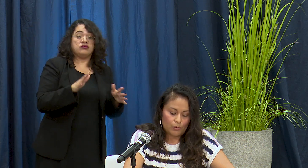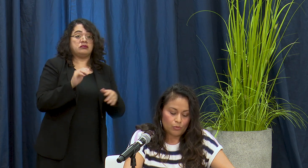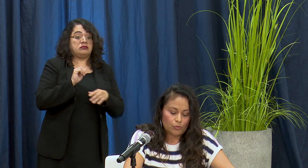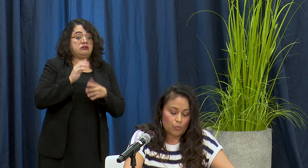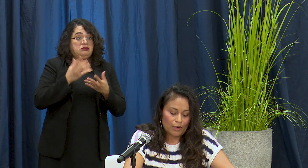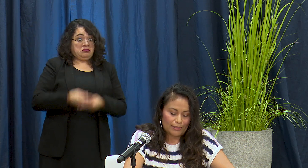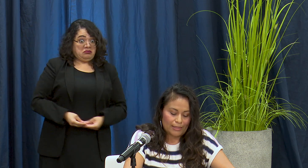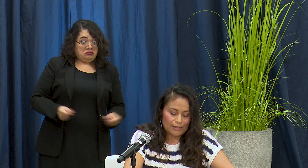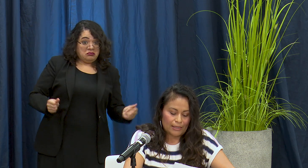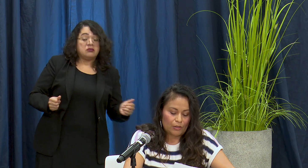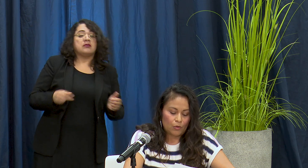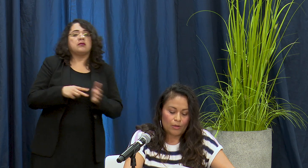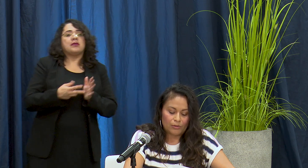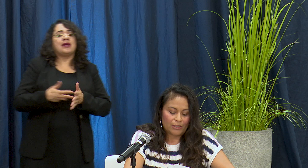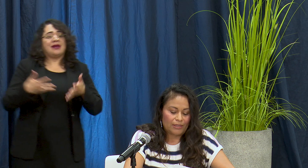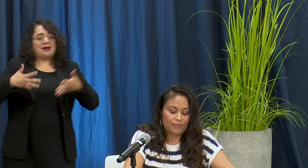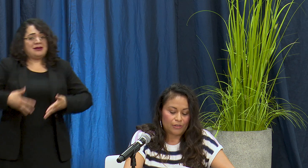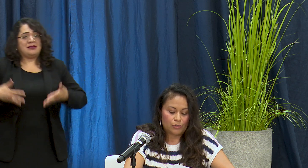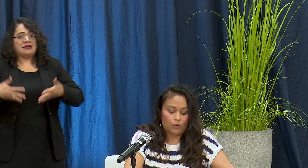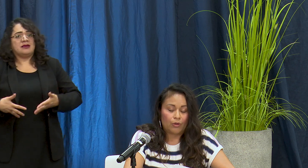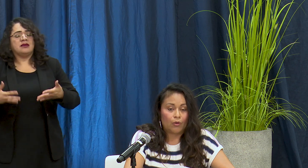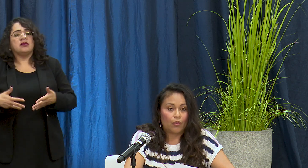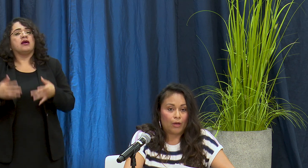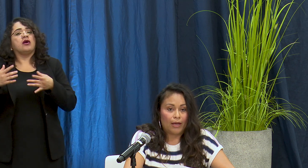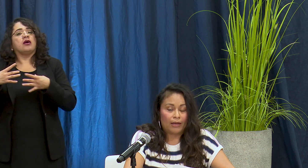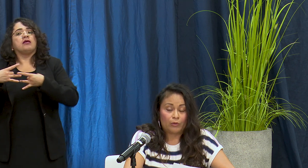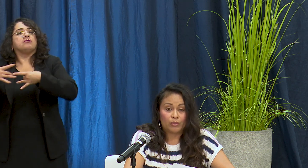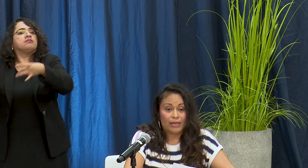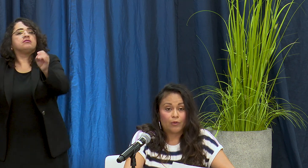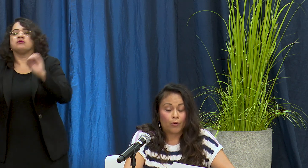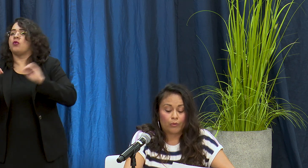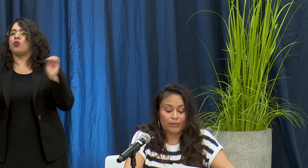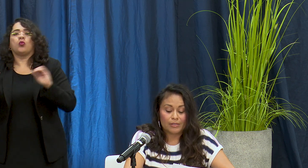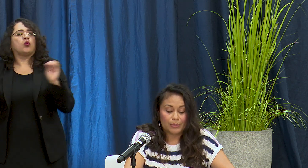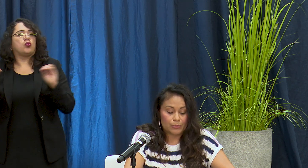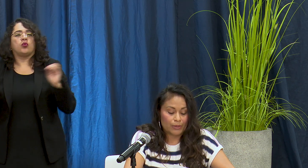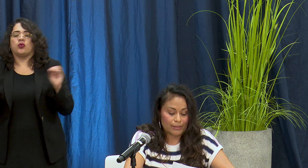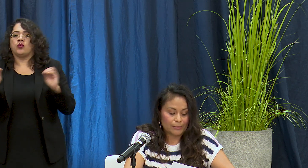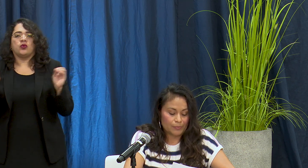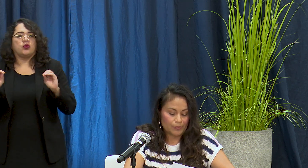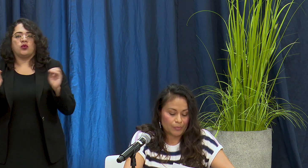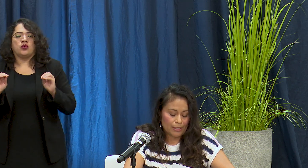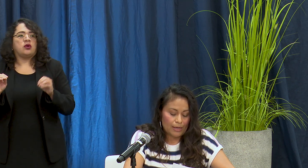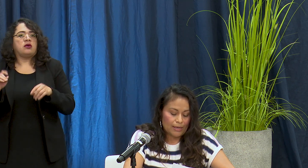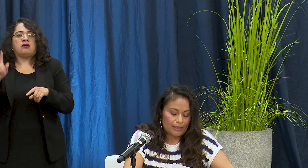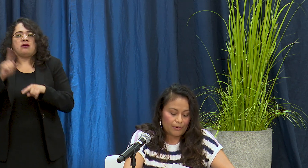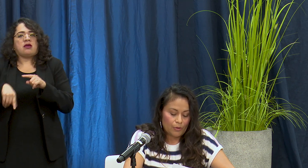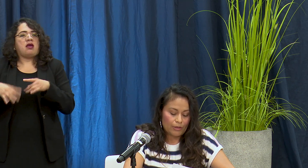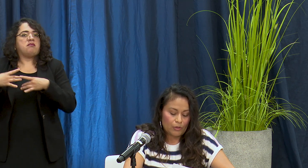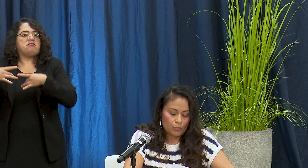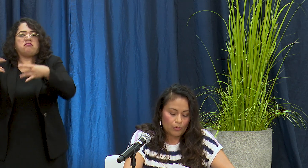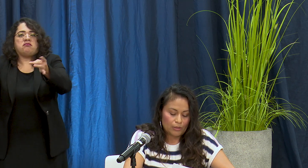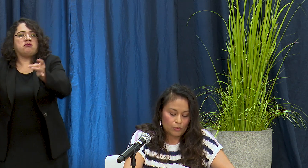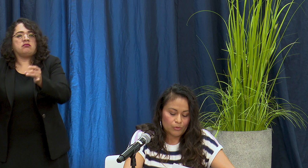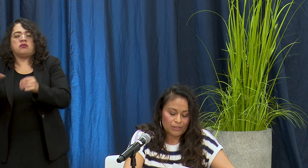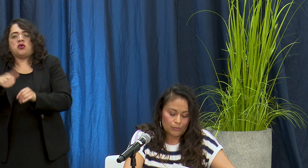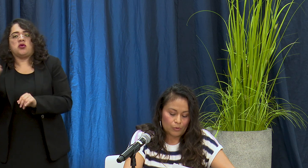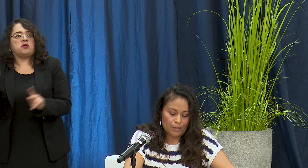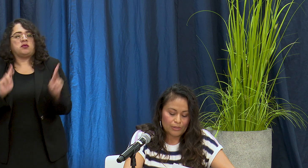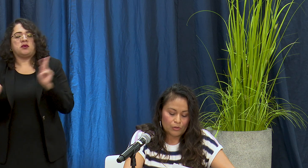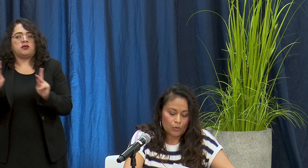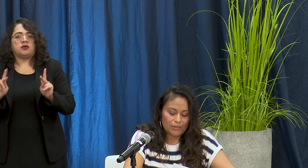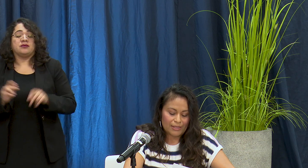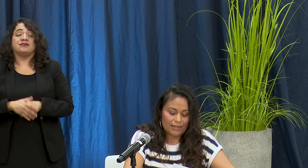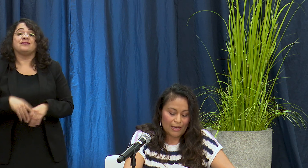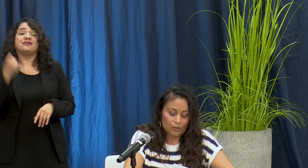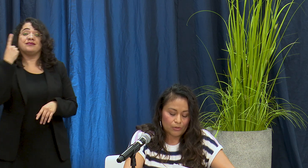del virus muertas que no causan infección en usted o en otras personas. Debido a que nunca tuvo